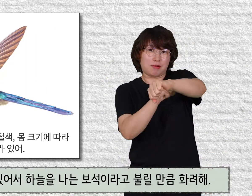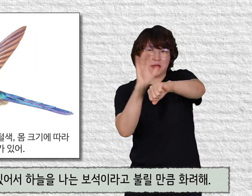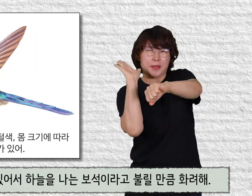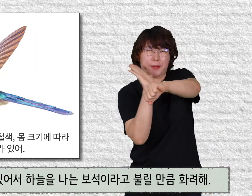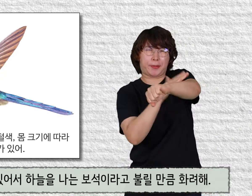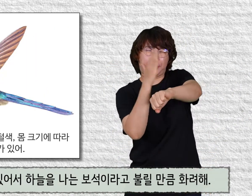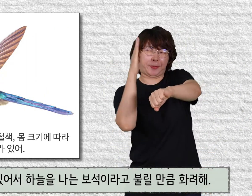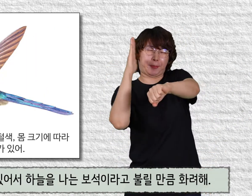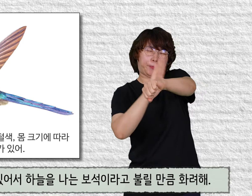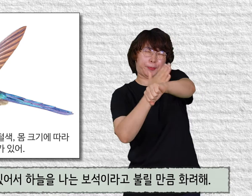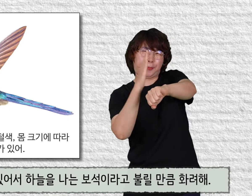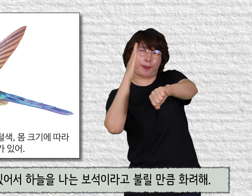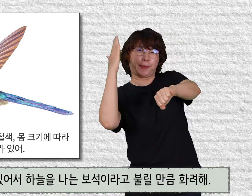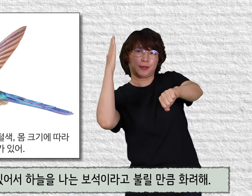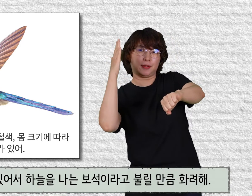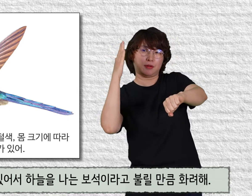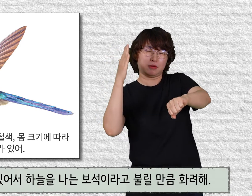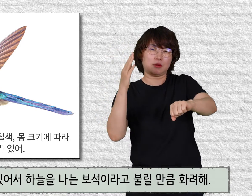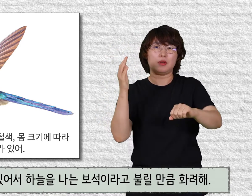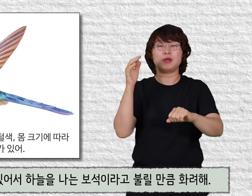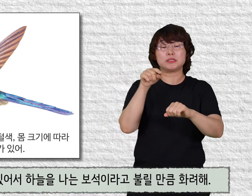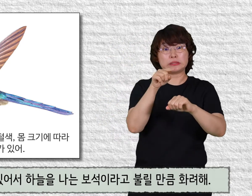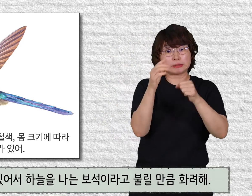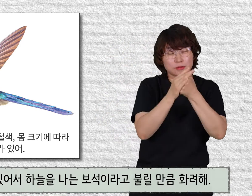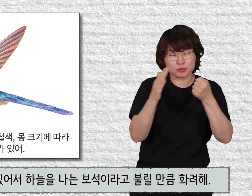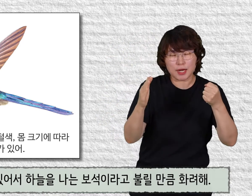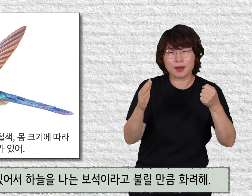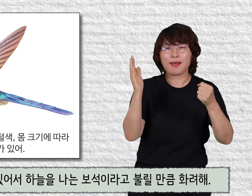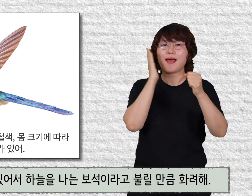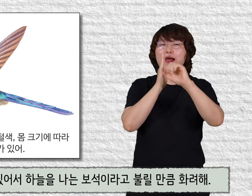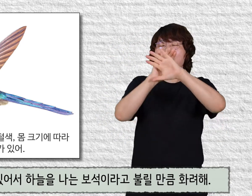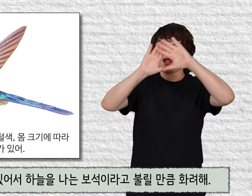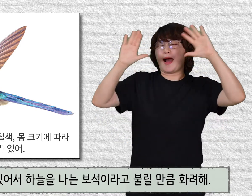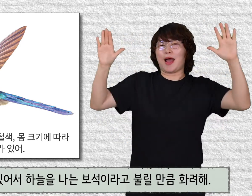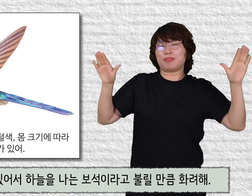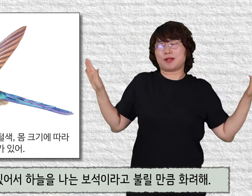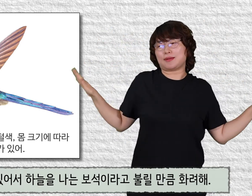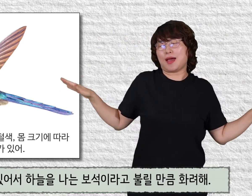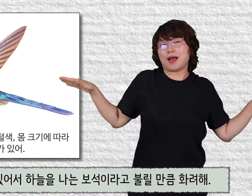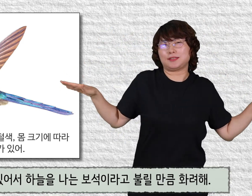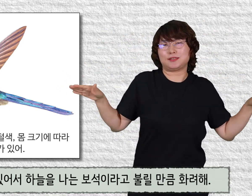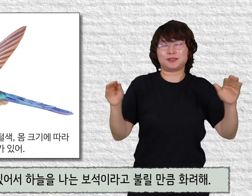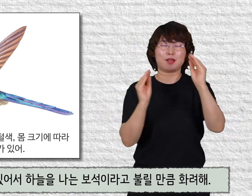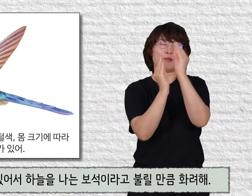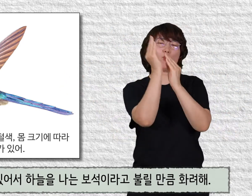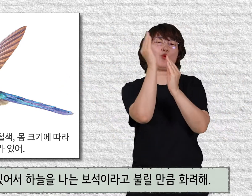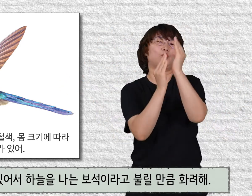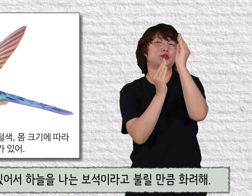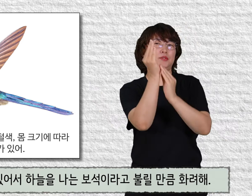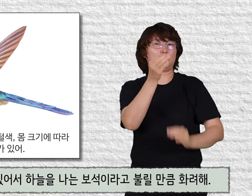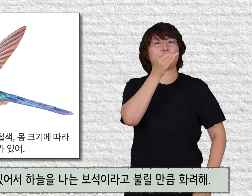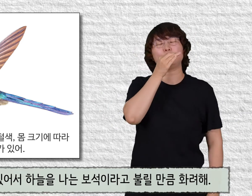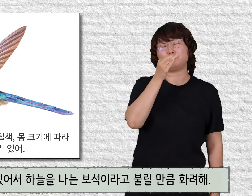깃털에 광택이 있어서 하늘을 나는 보석이라고 불릴 만큼 화려해.